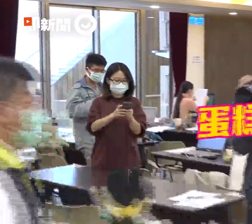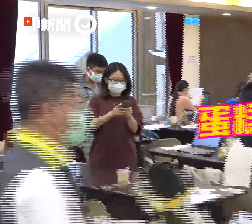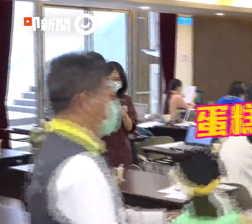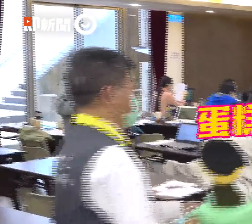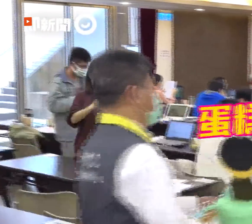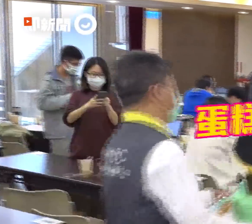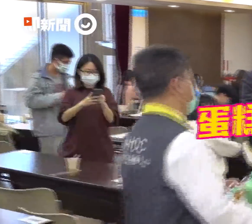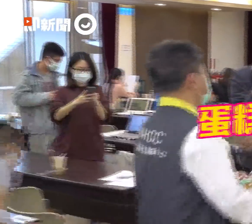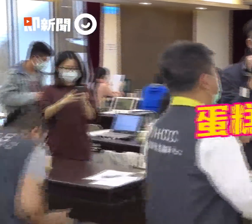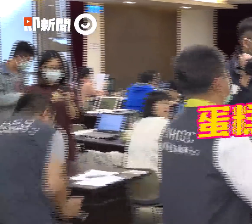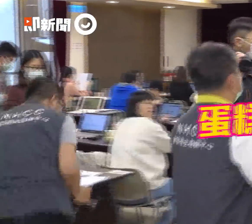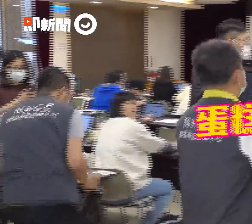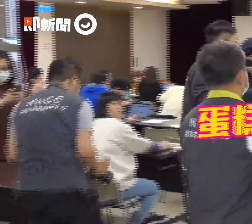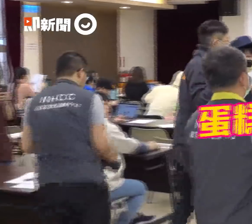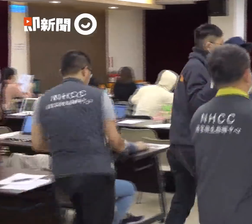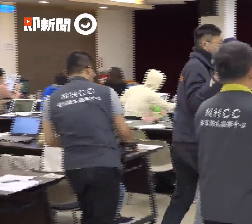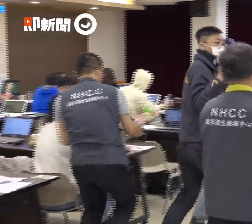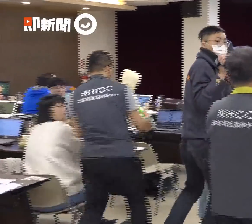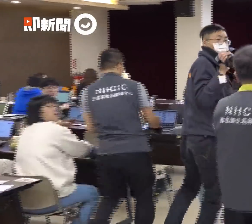好了。